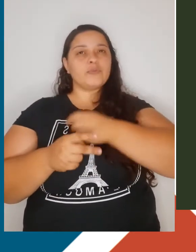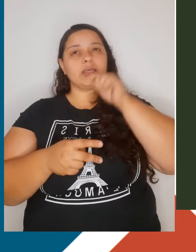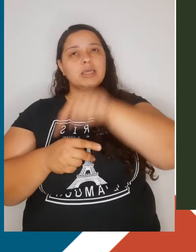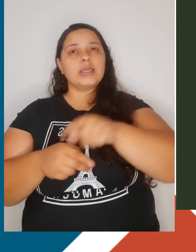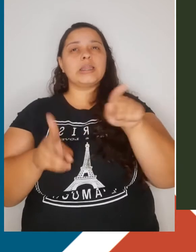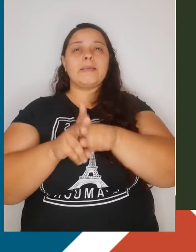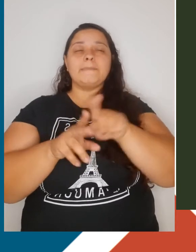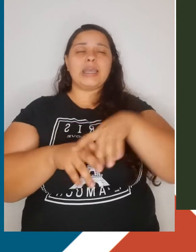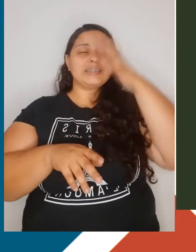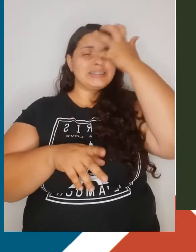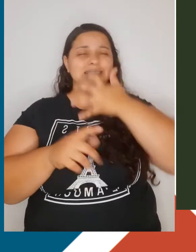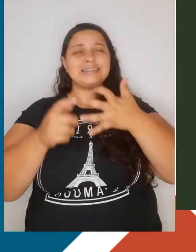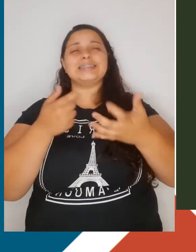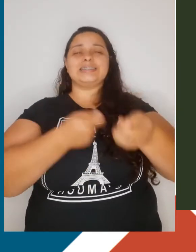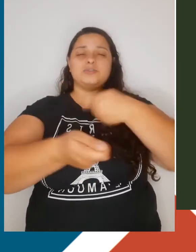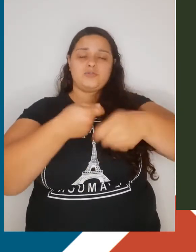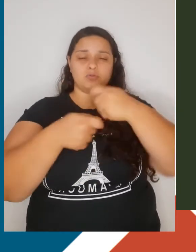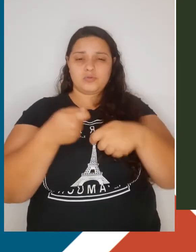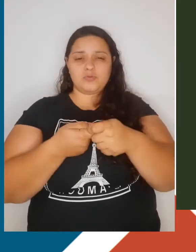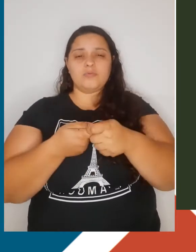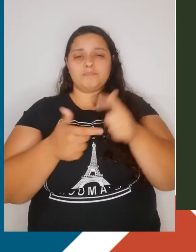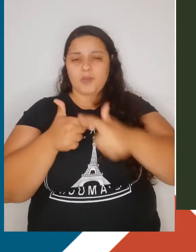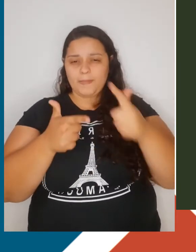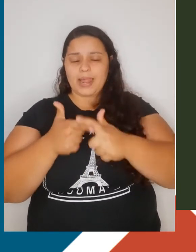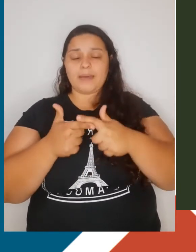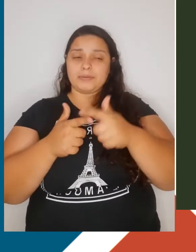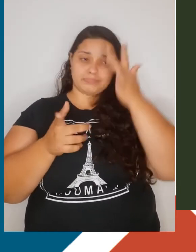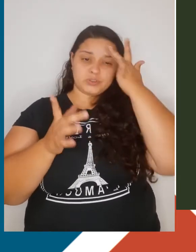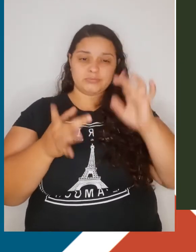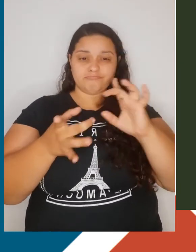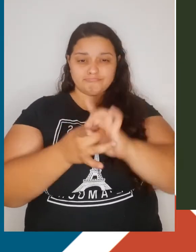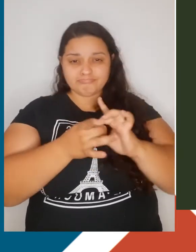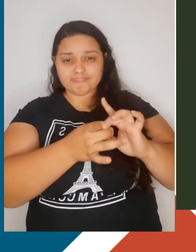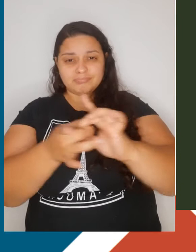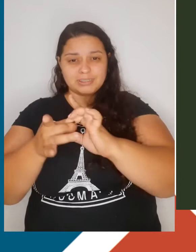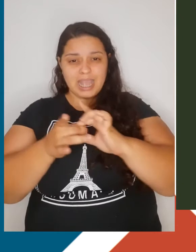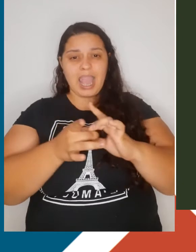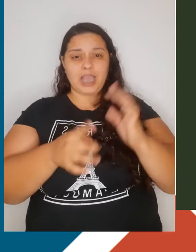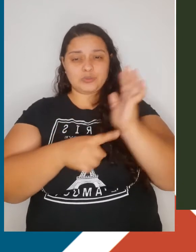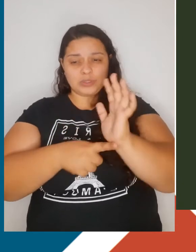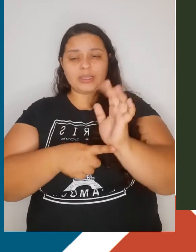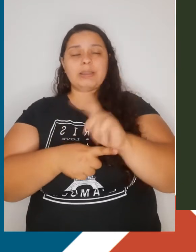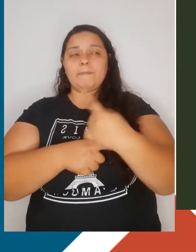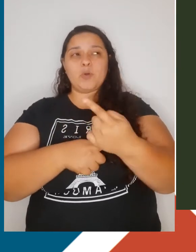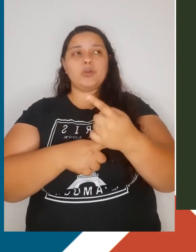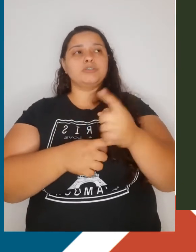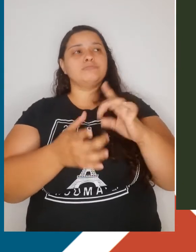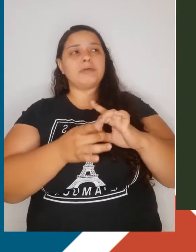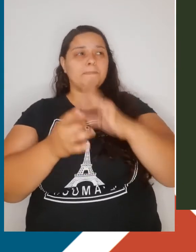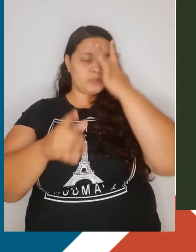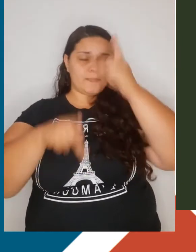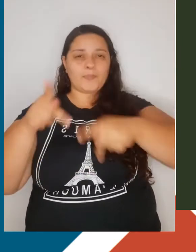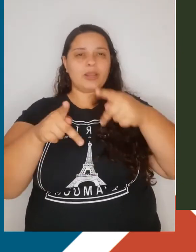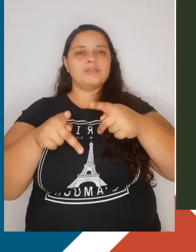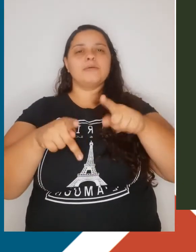seria instaurada e a grave crise econômica fez com que a união dos habitantes, que facilitou essa independência,